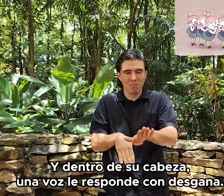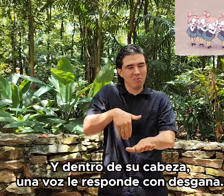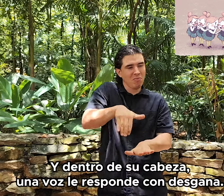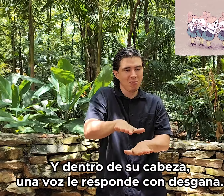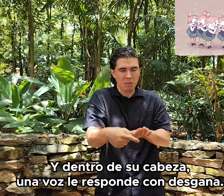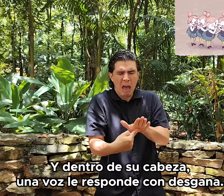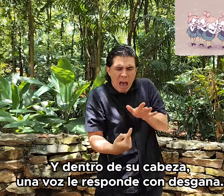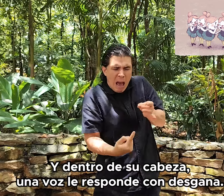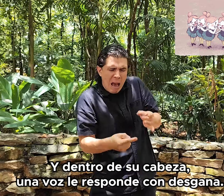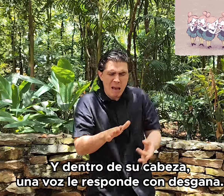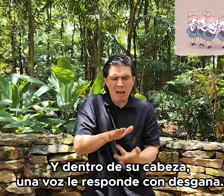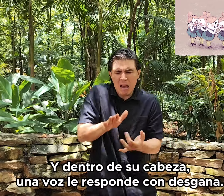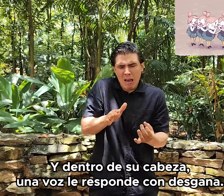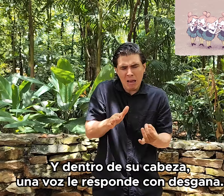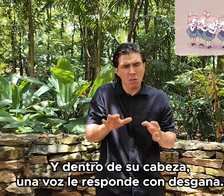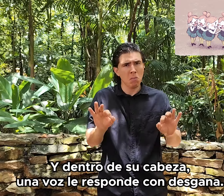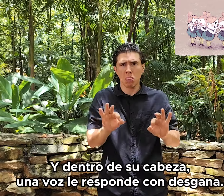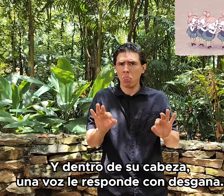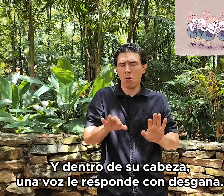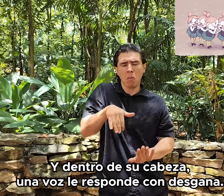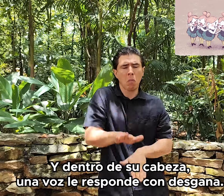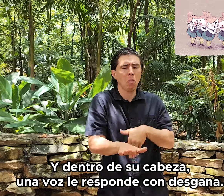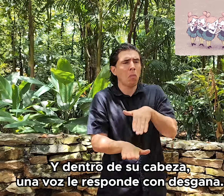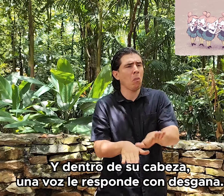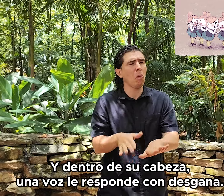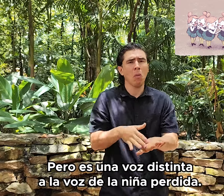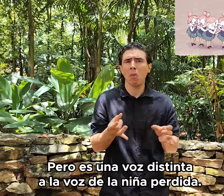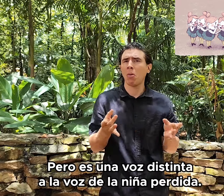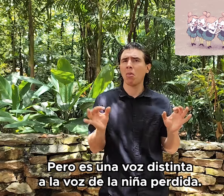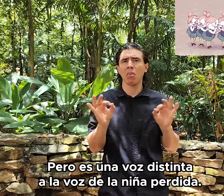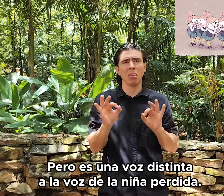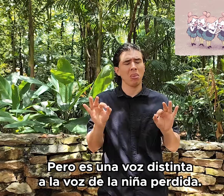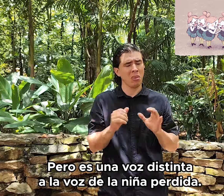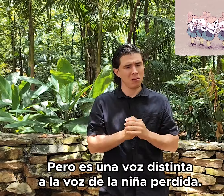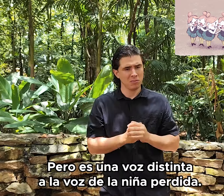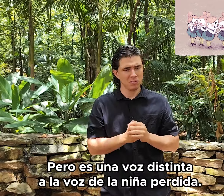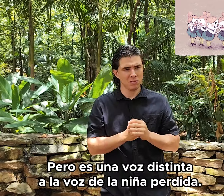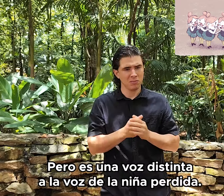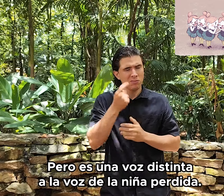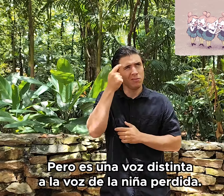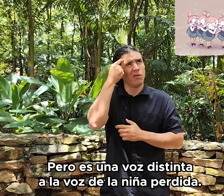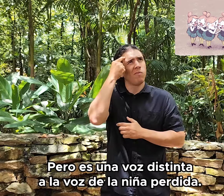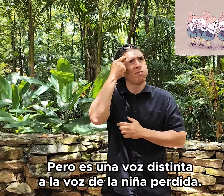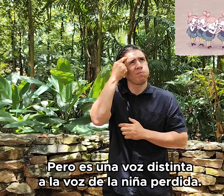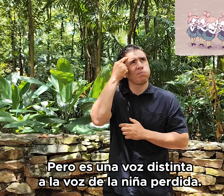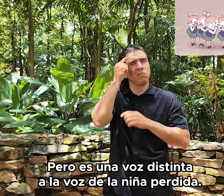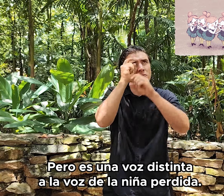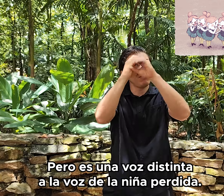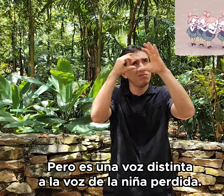de su cabeza una voz le responde con desgana. Pero es una voz distinta a la voz de la niña perdida.